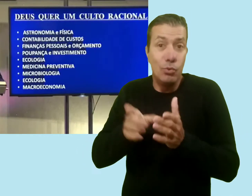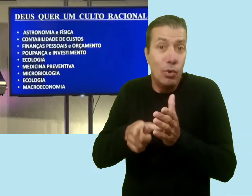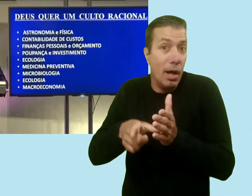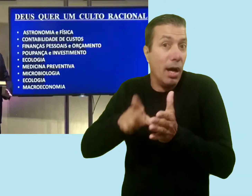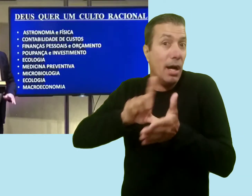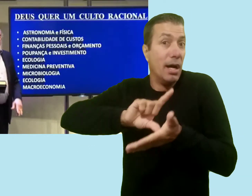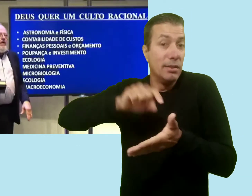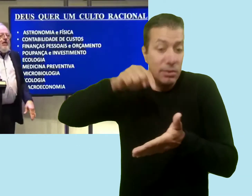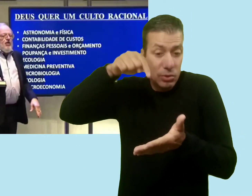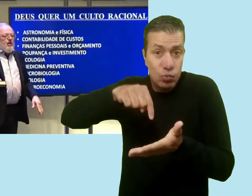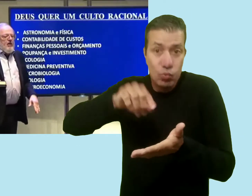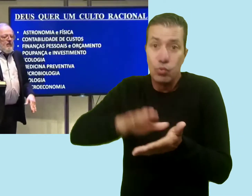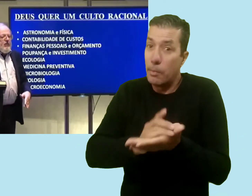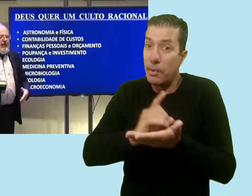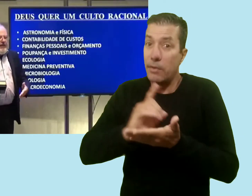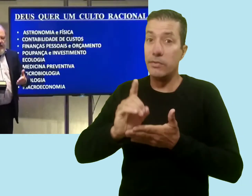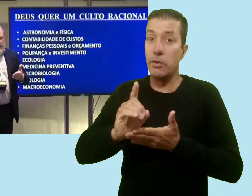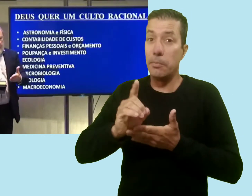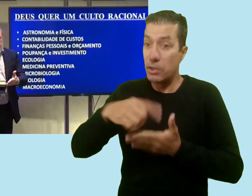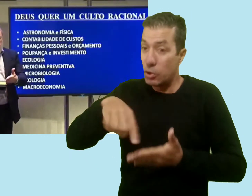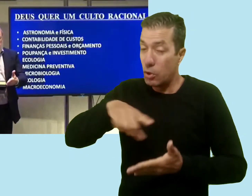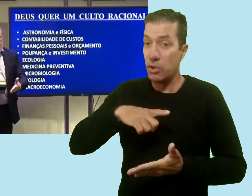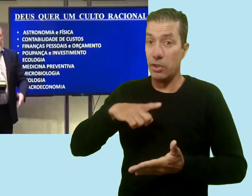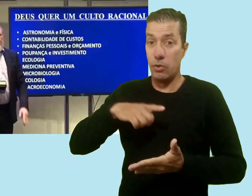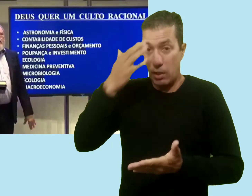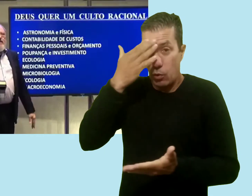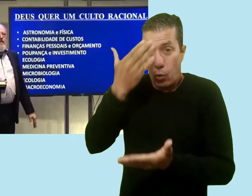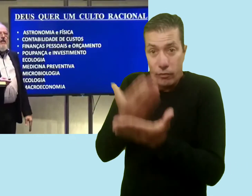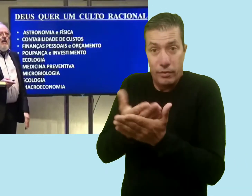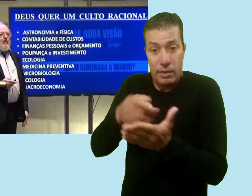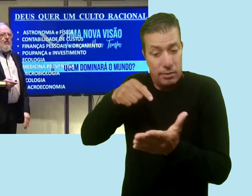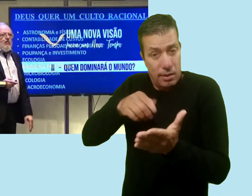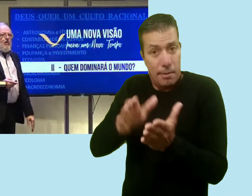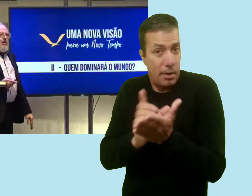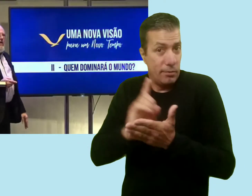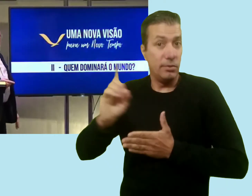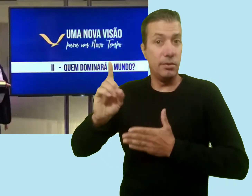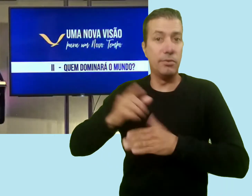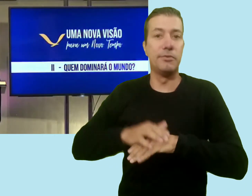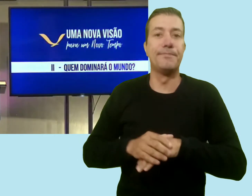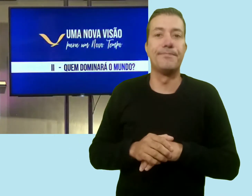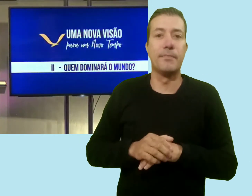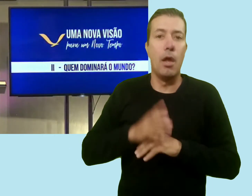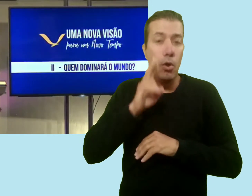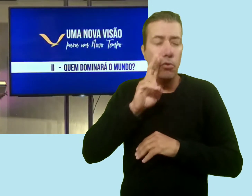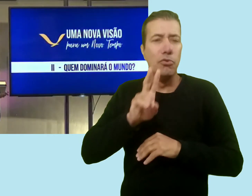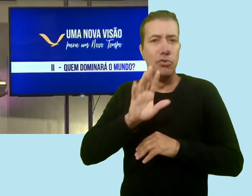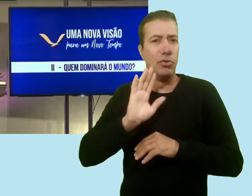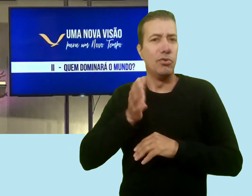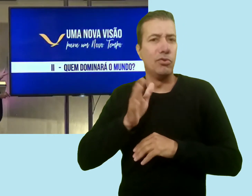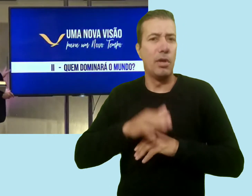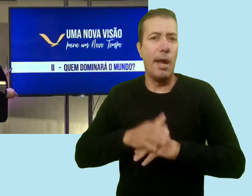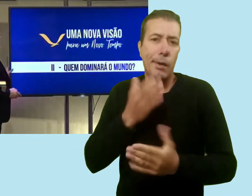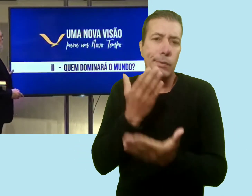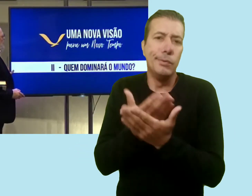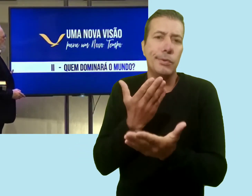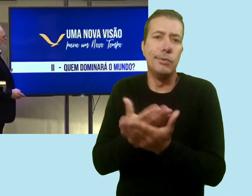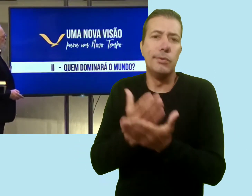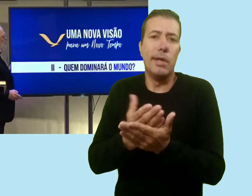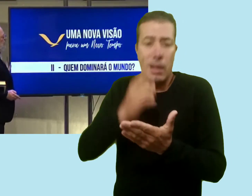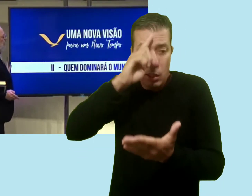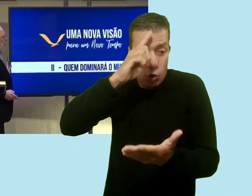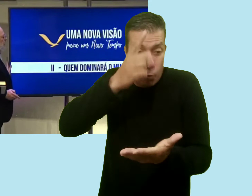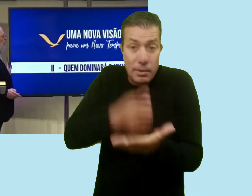tá? Para que a gente pudesse ganhar confiança neste livro. Outra coisa que a gente já viu